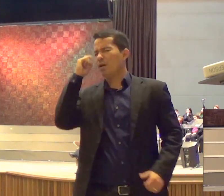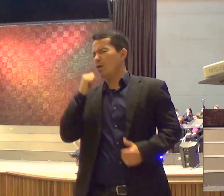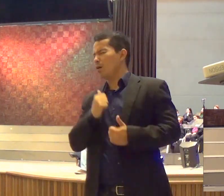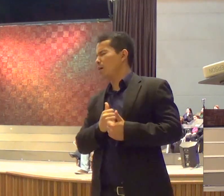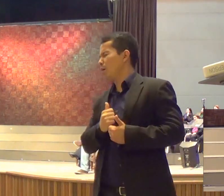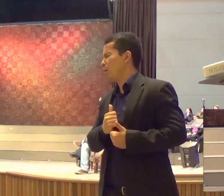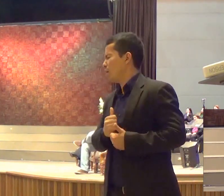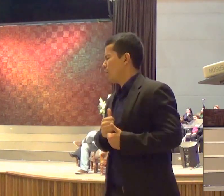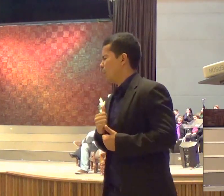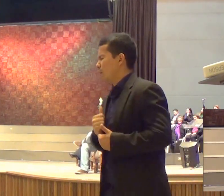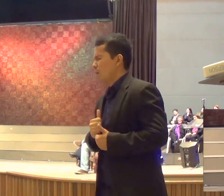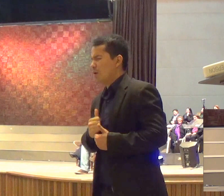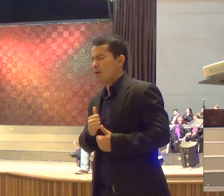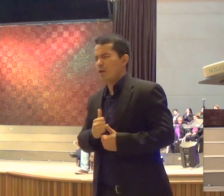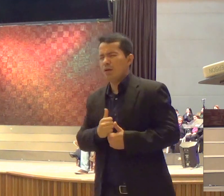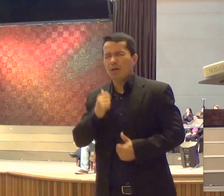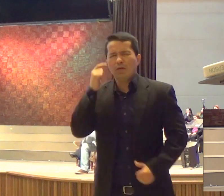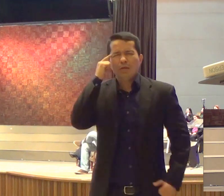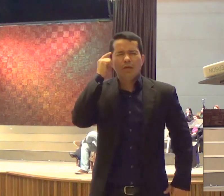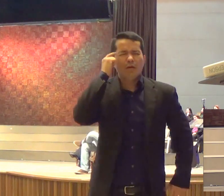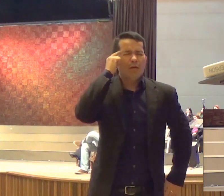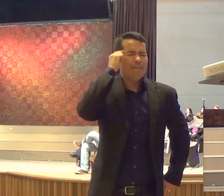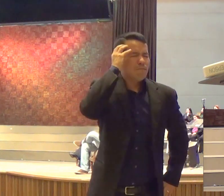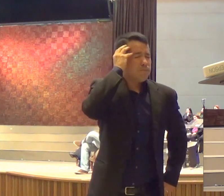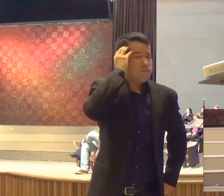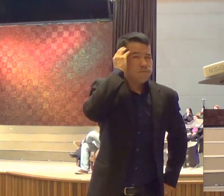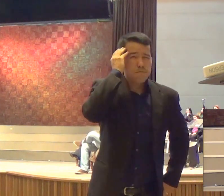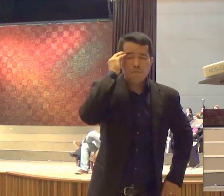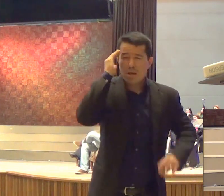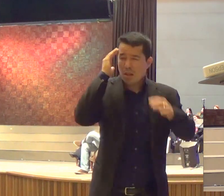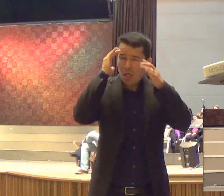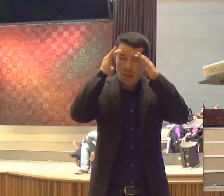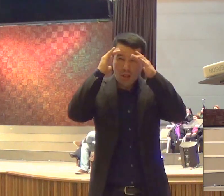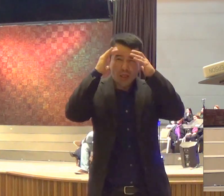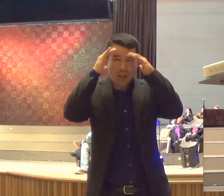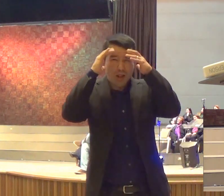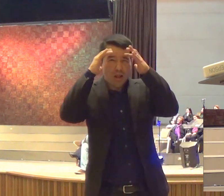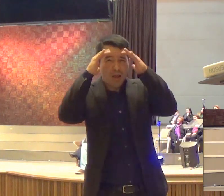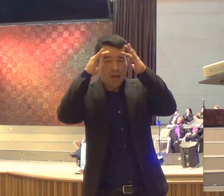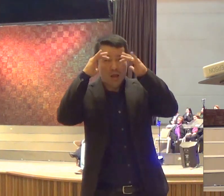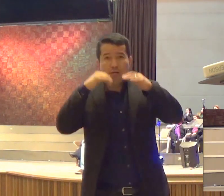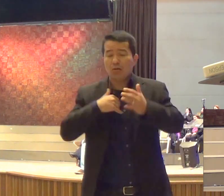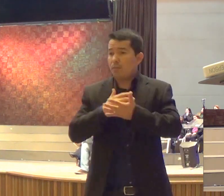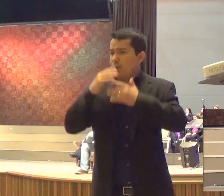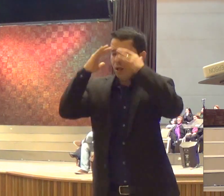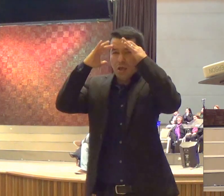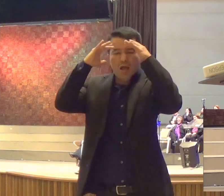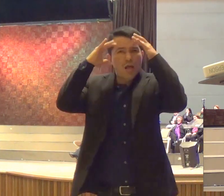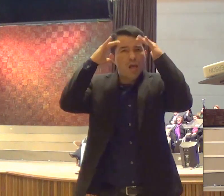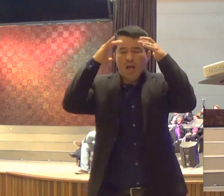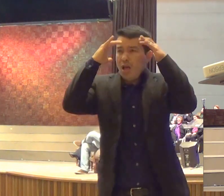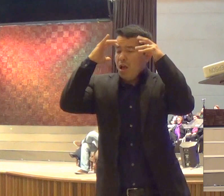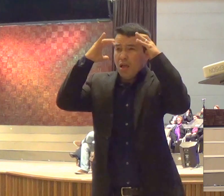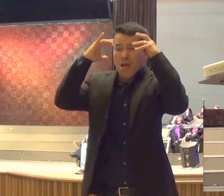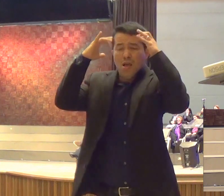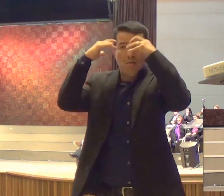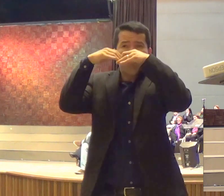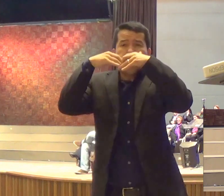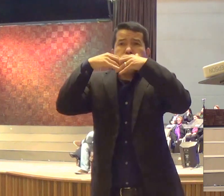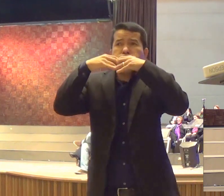que alguém podia me dar porque a Bíblia diz que é ele que nos conduz a toda a verdade